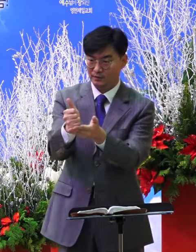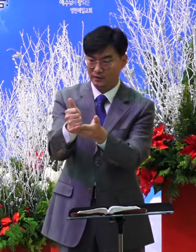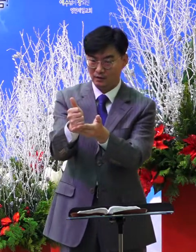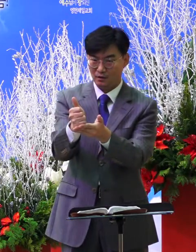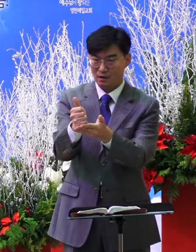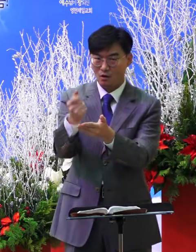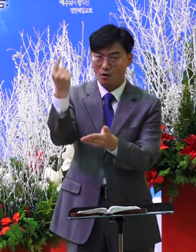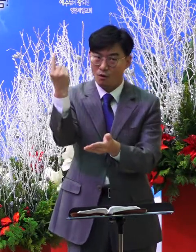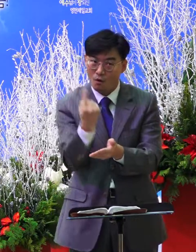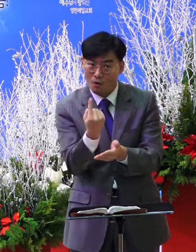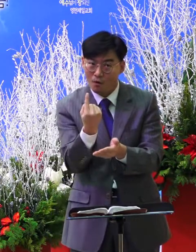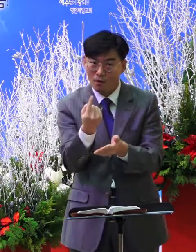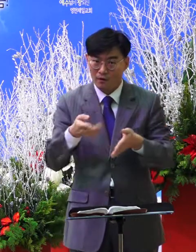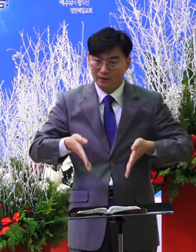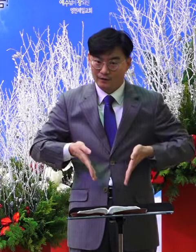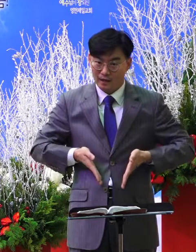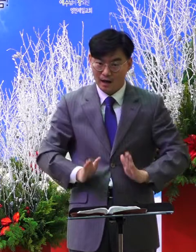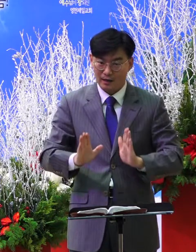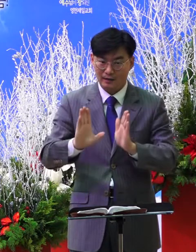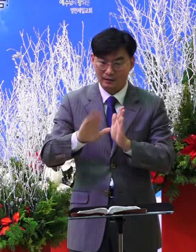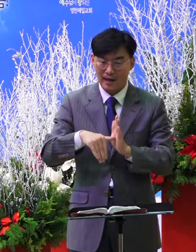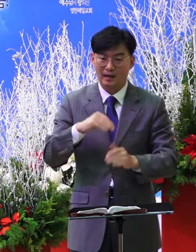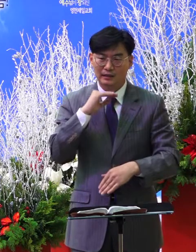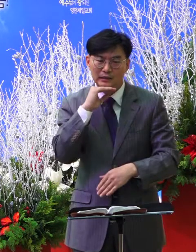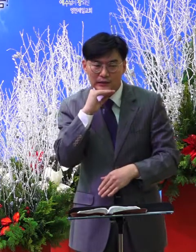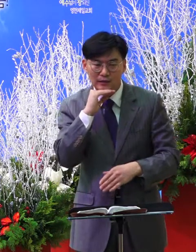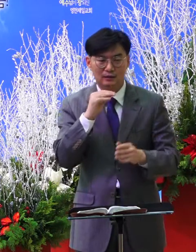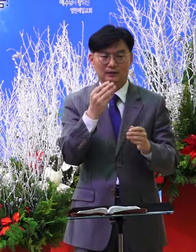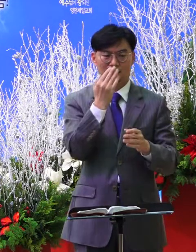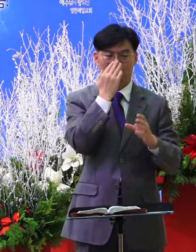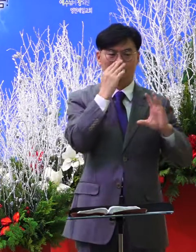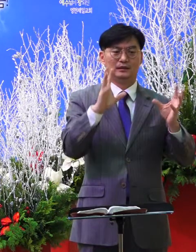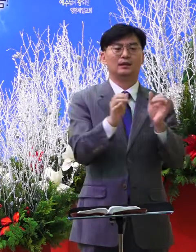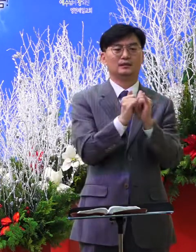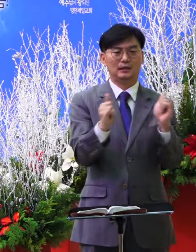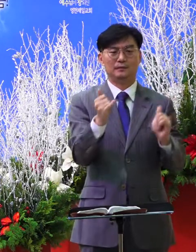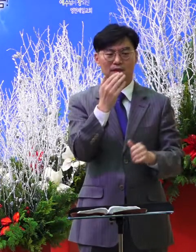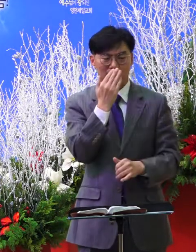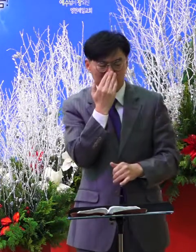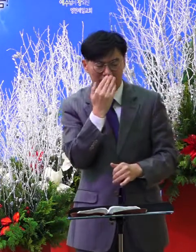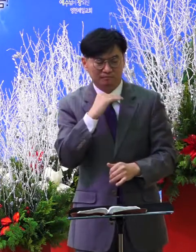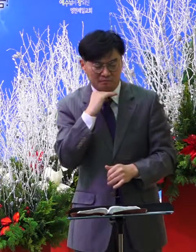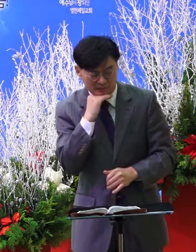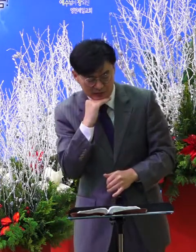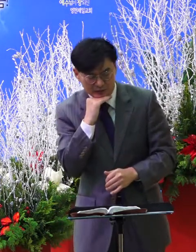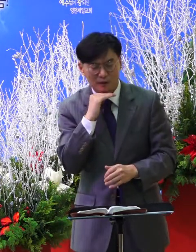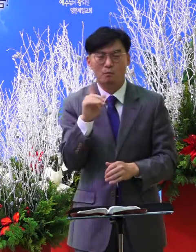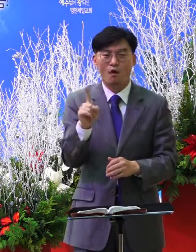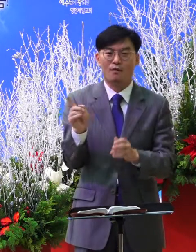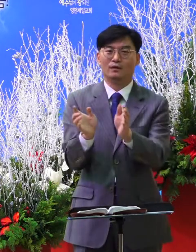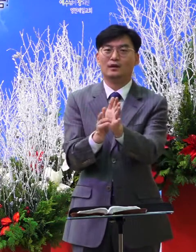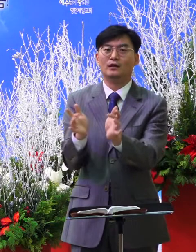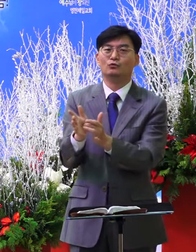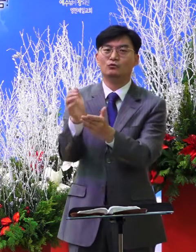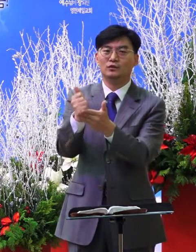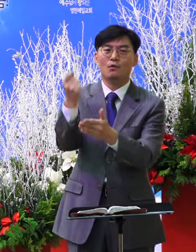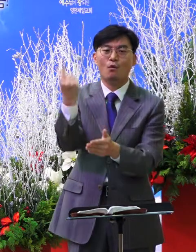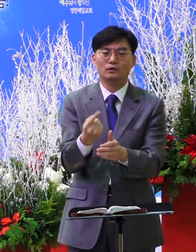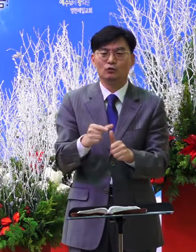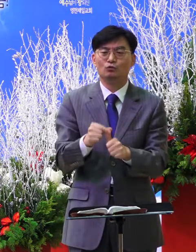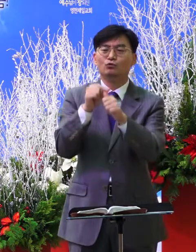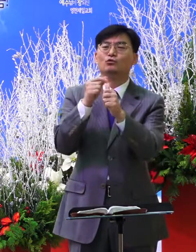구세주로 이 땅에 오시기를 기다렸던 이스라엘 백성들의 대망의식, 그것을 우리 가운데 마음속에 새기고, 또